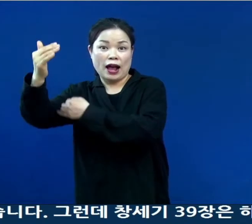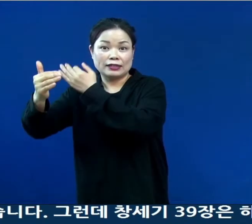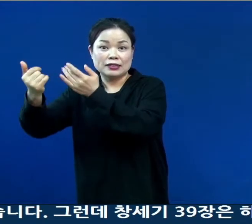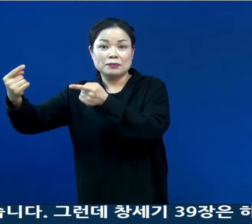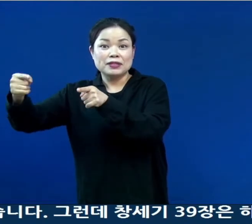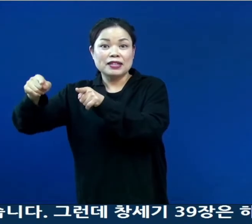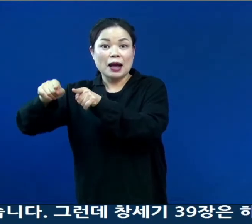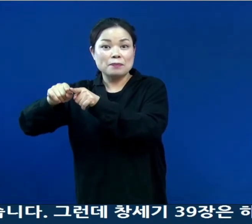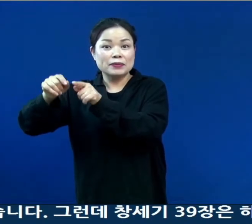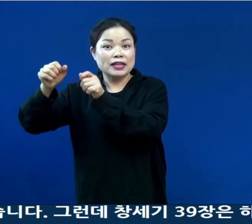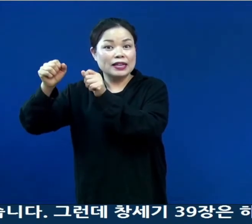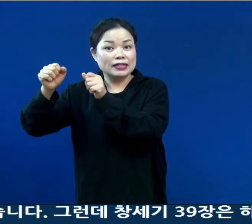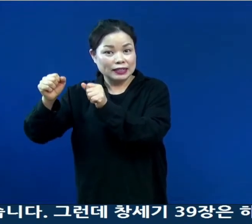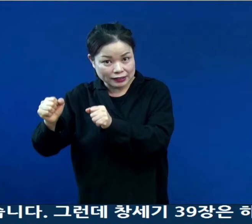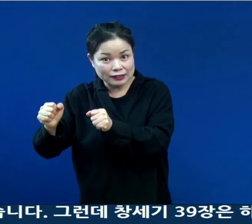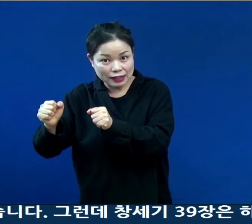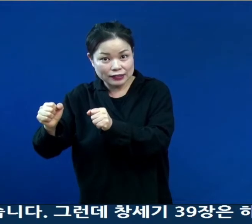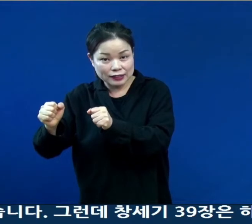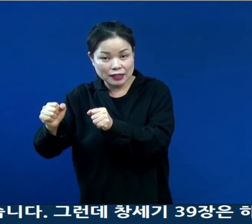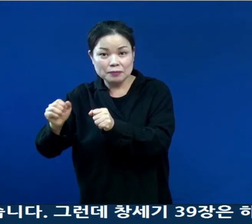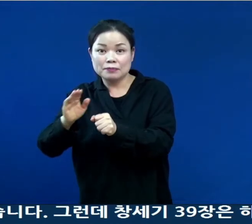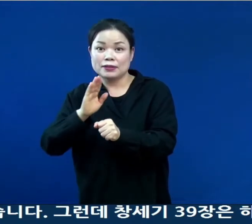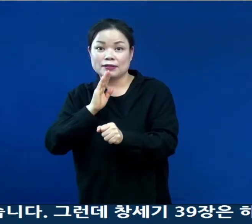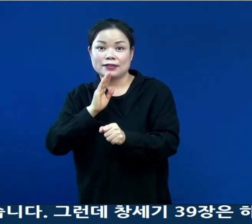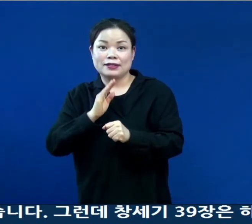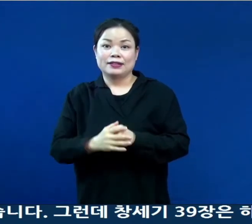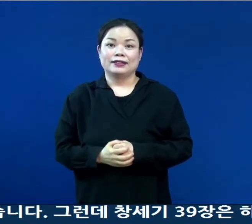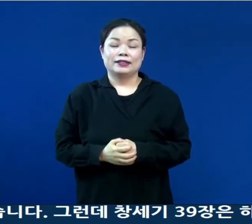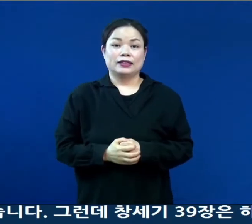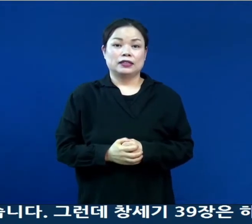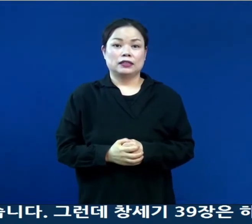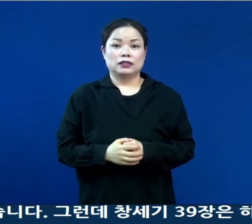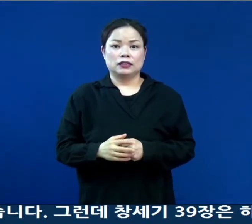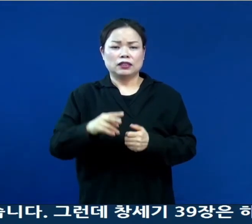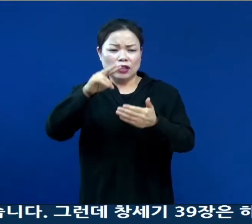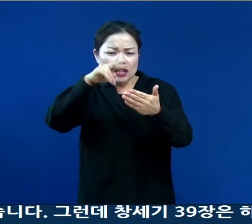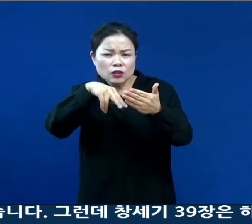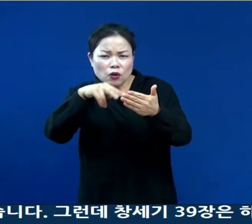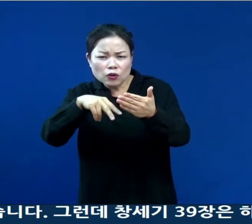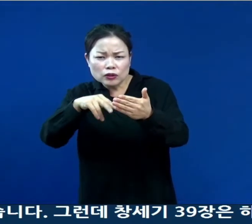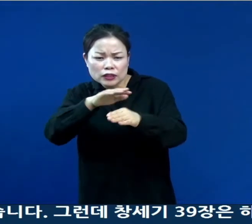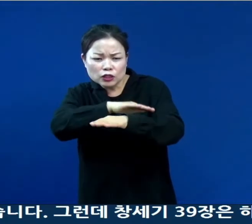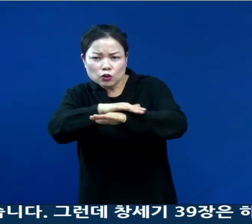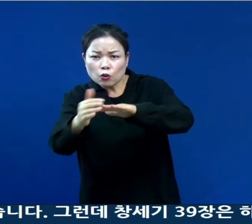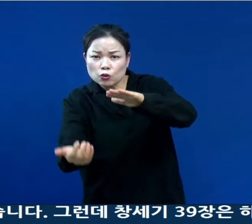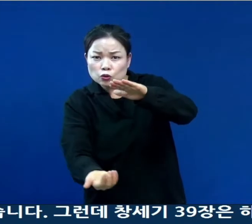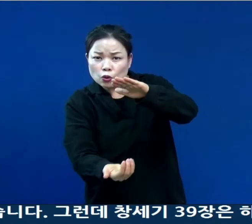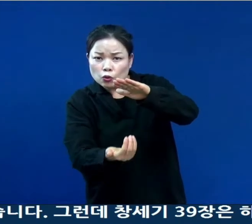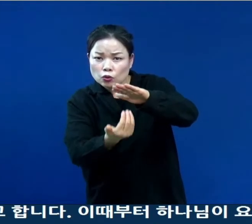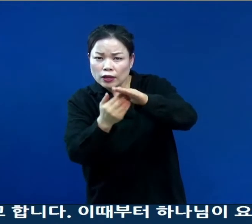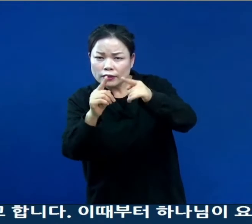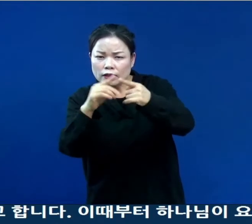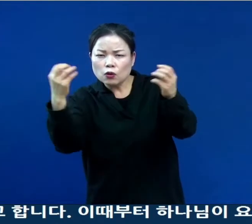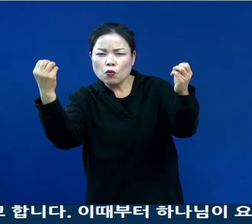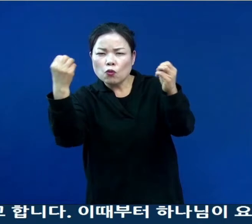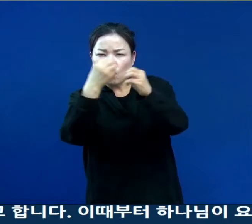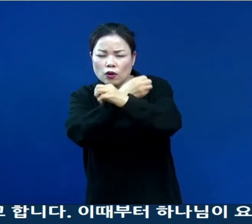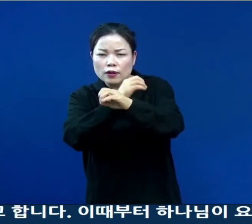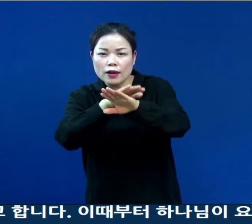함께 하셨다라고 읽는 것이 마땅합니다. 이렇게 읽어야 형통에 대한 오해가